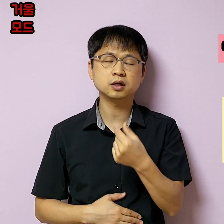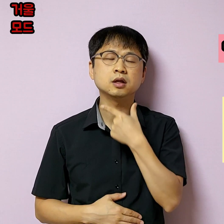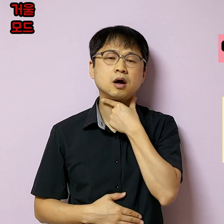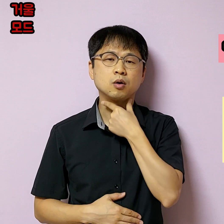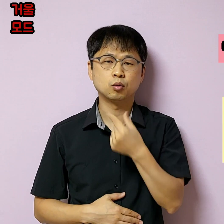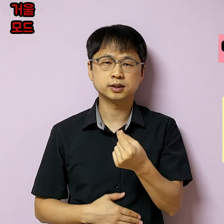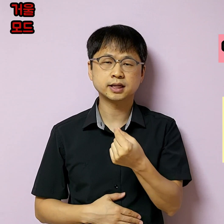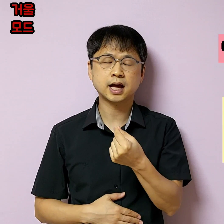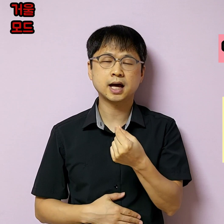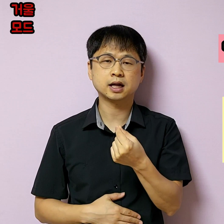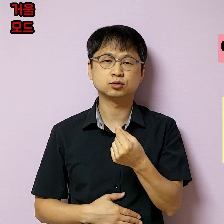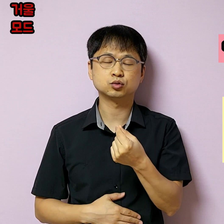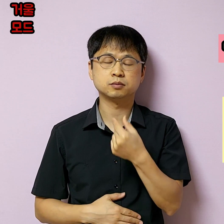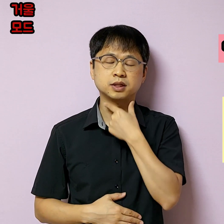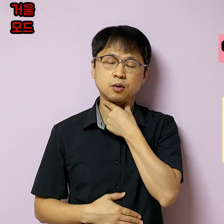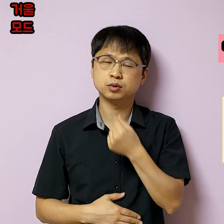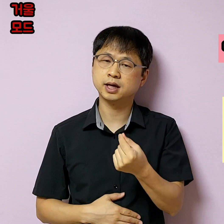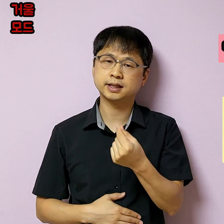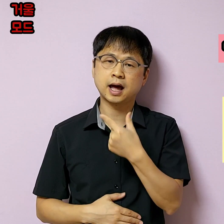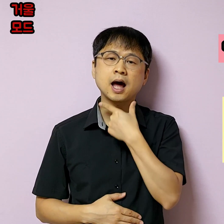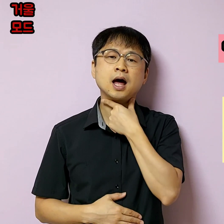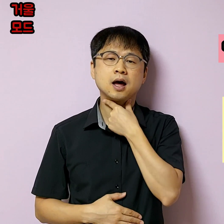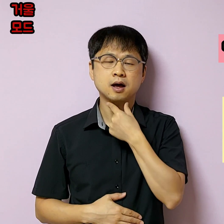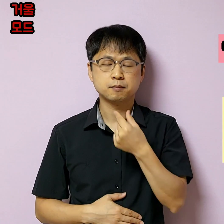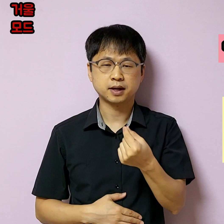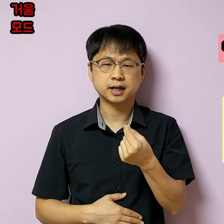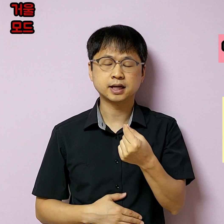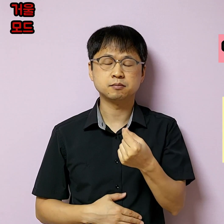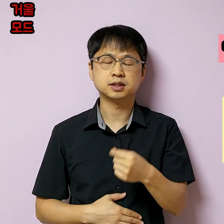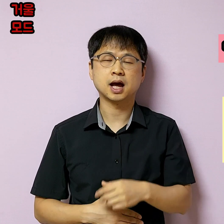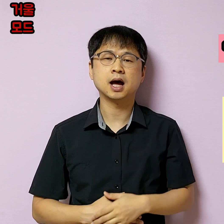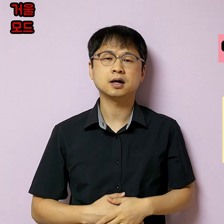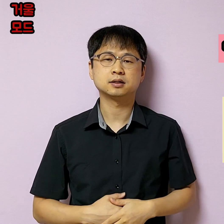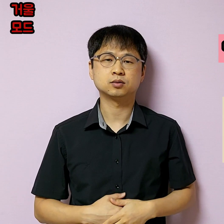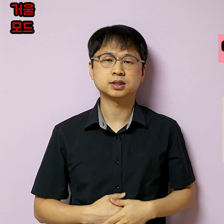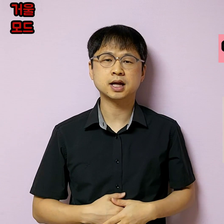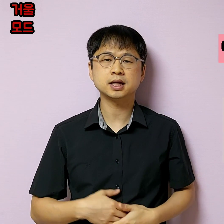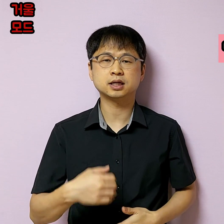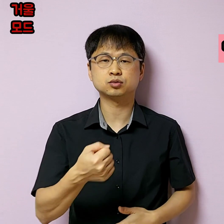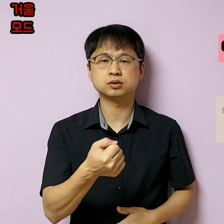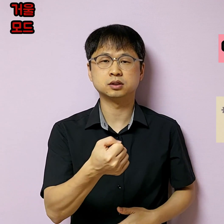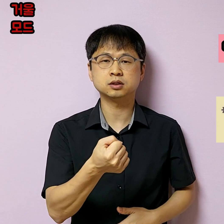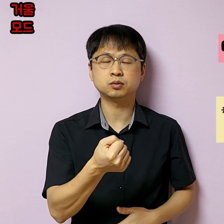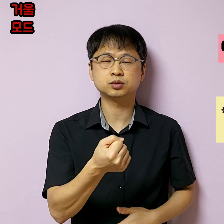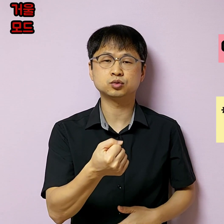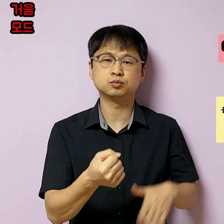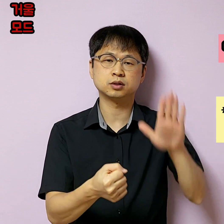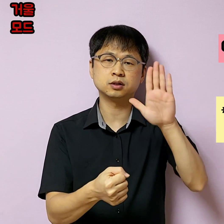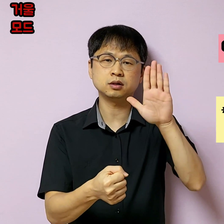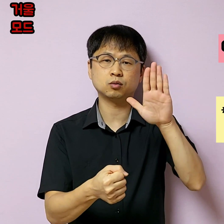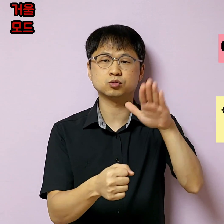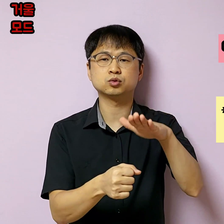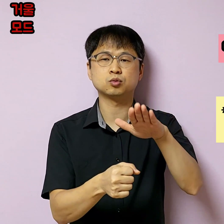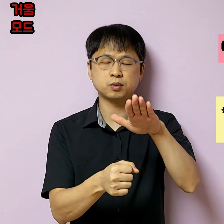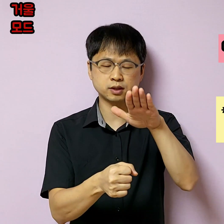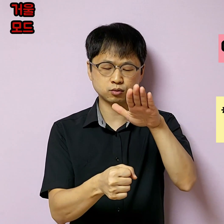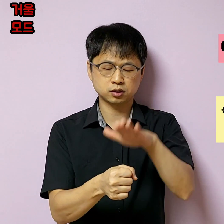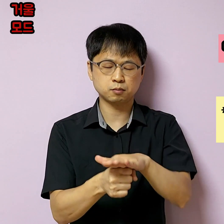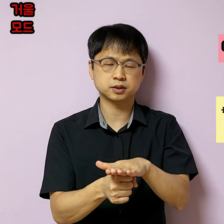붙여주시면 원하다라는 수어입니다. 원하다 바라다입니다. 그리고 사랑이라는 수어는 왼손 주먹을 오른손 손바닥으로